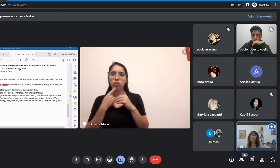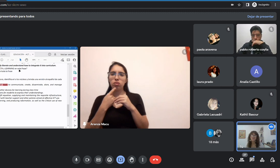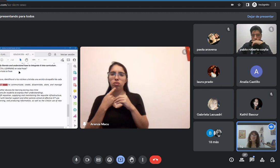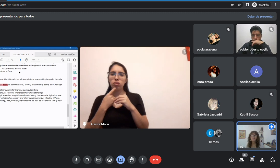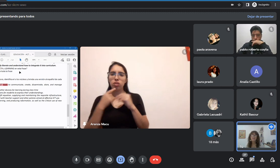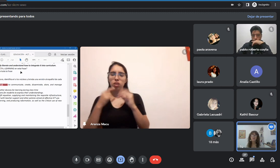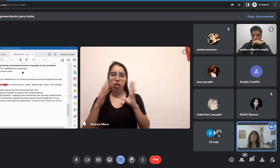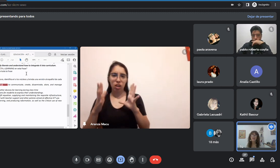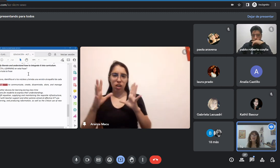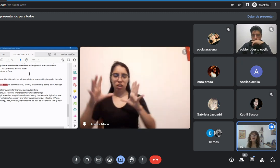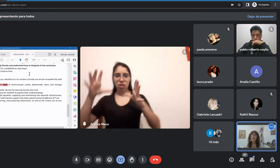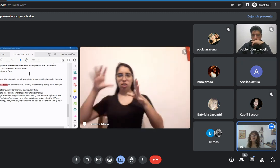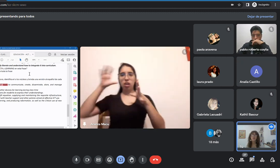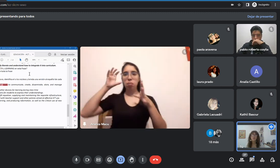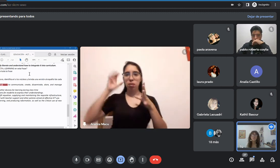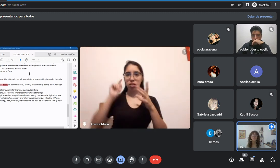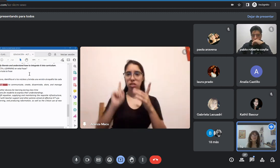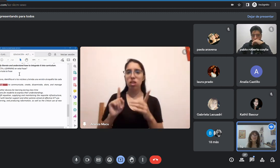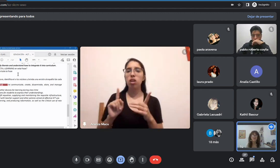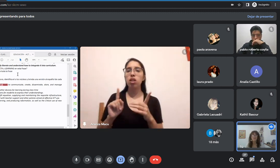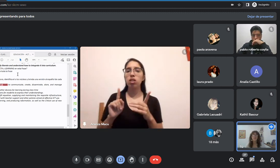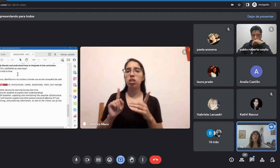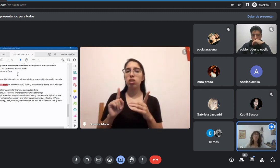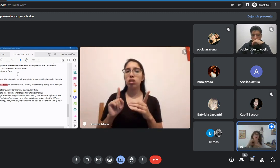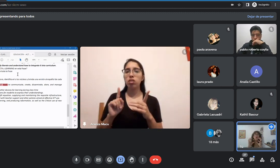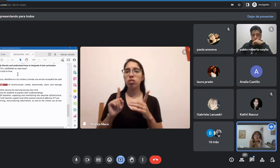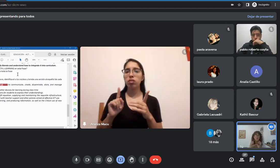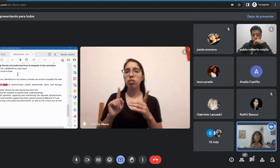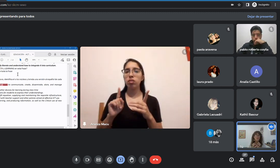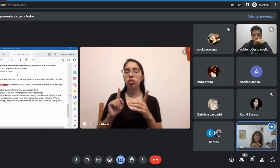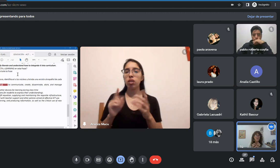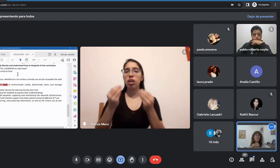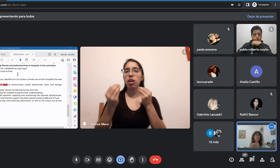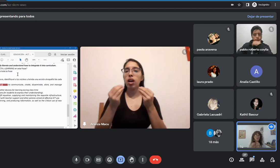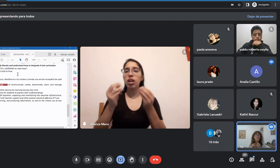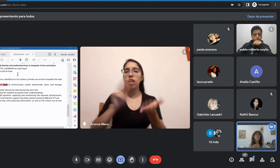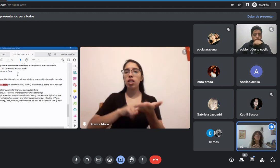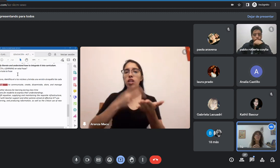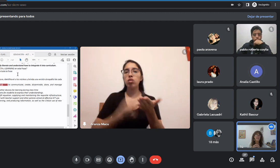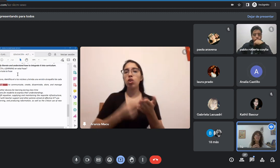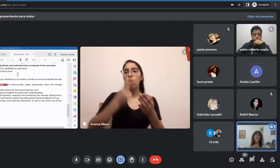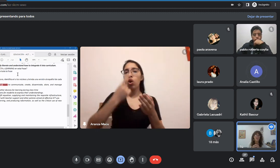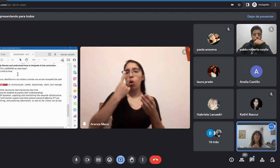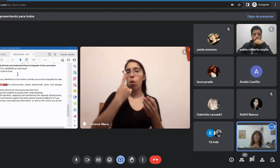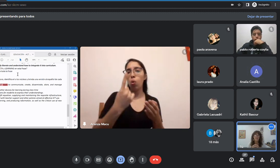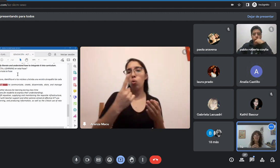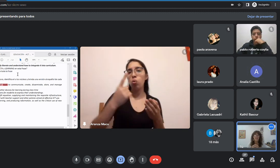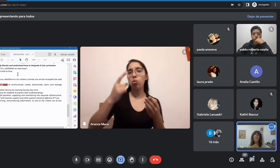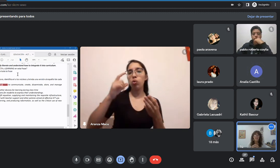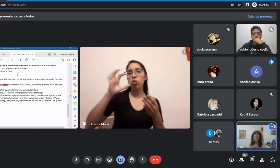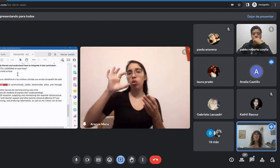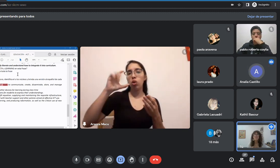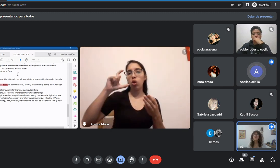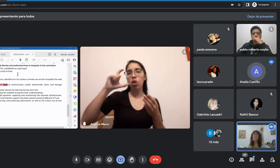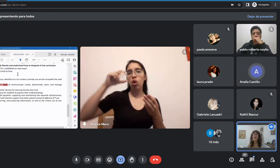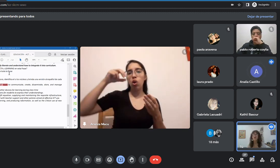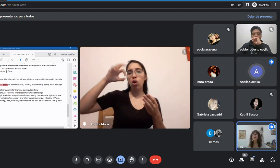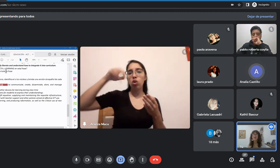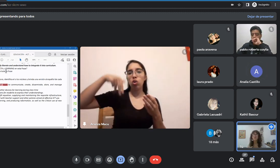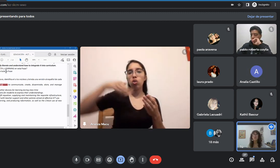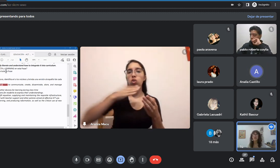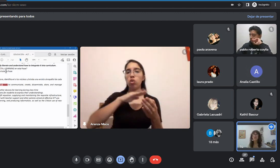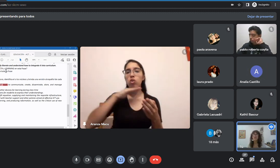nosotros no hablamos de conjunto diverso, hablamos de un conjunto diverso. Todo eso es una frase. No decimos, las